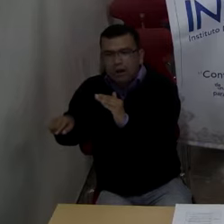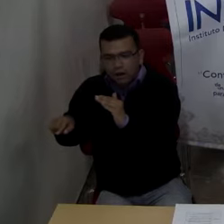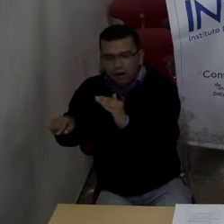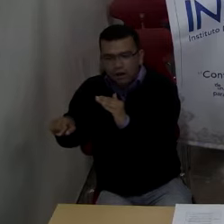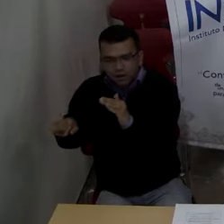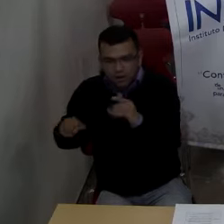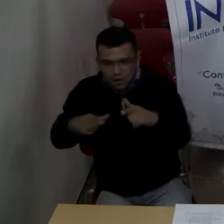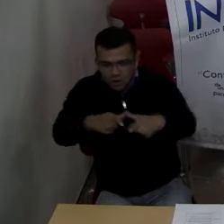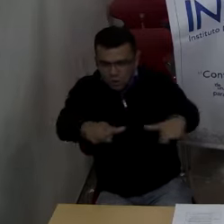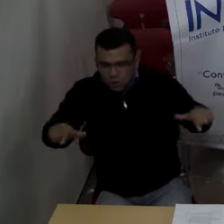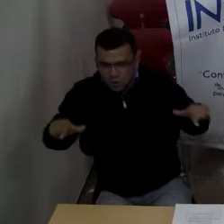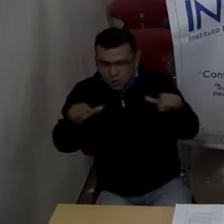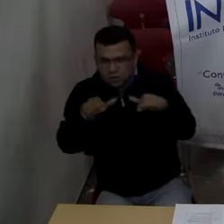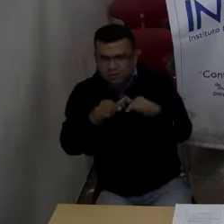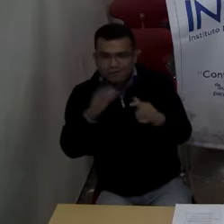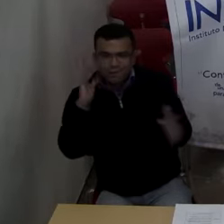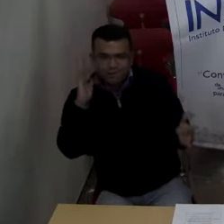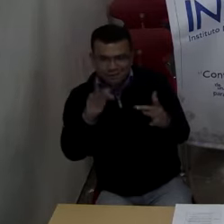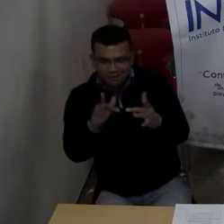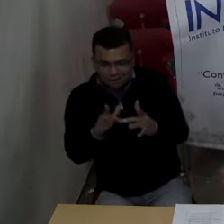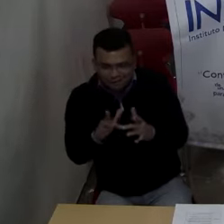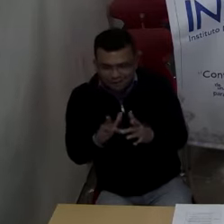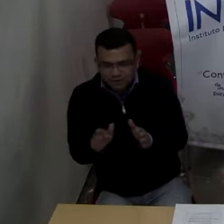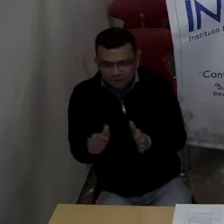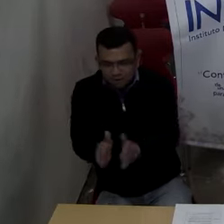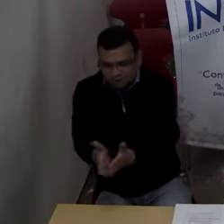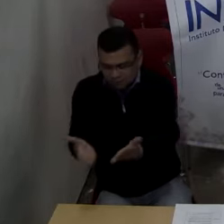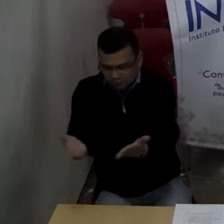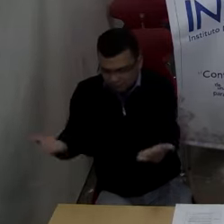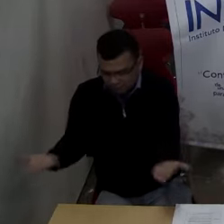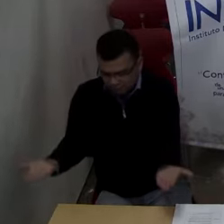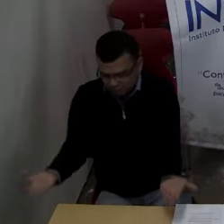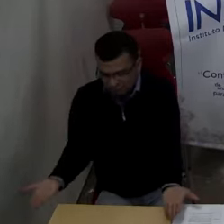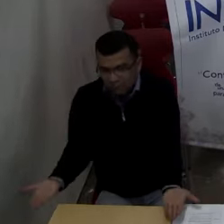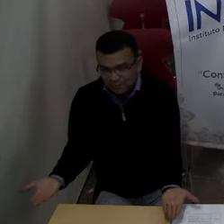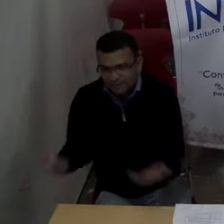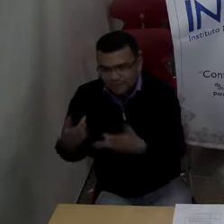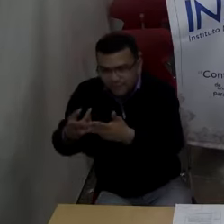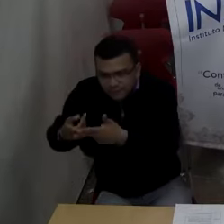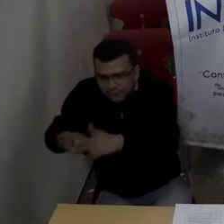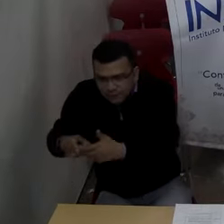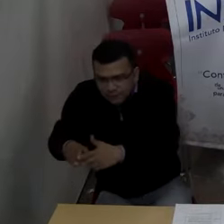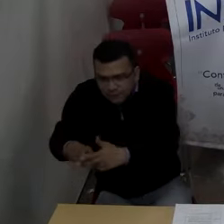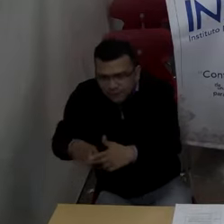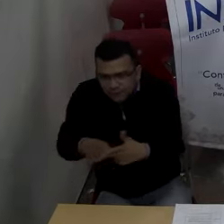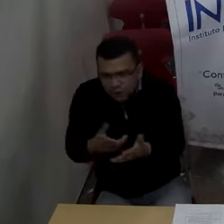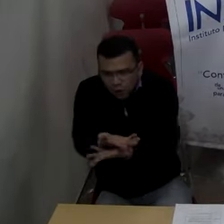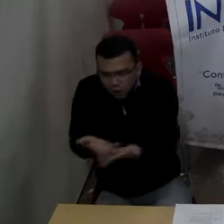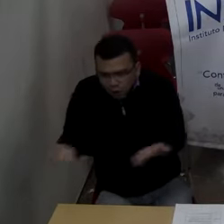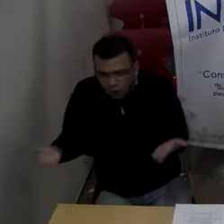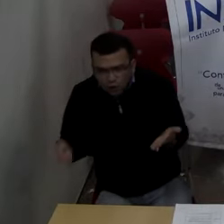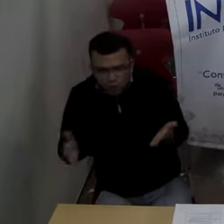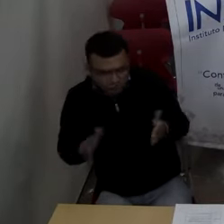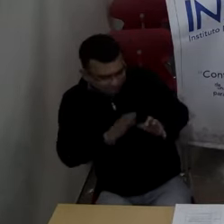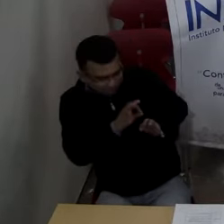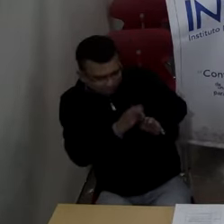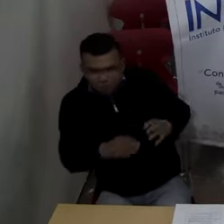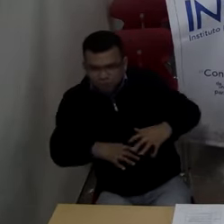en caso que se presente el nacimiento allí. Todo limpio,